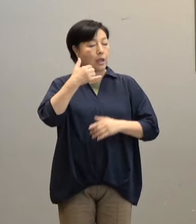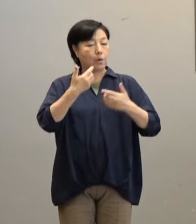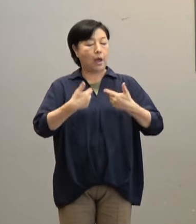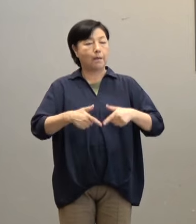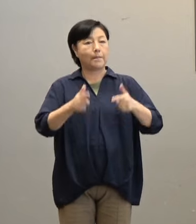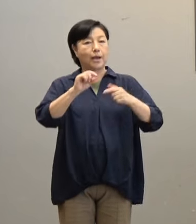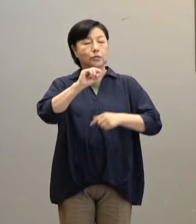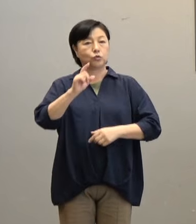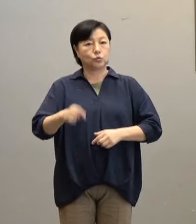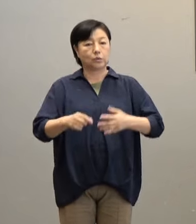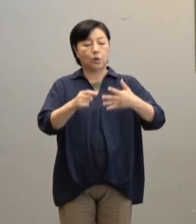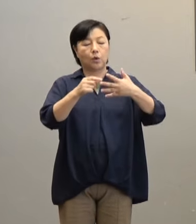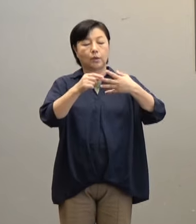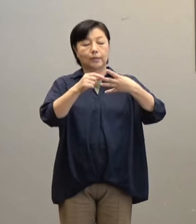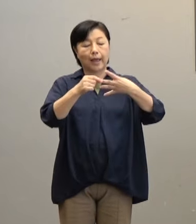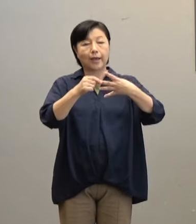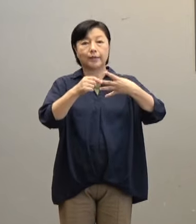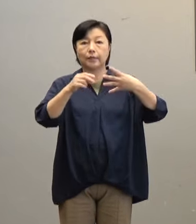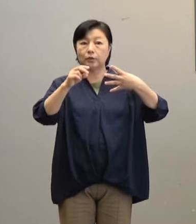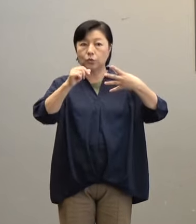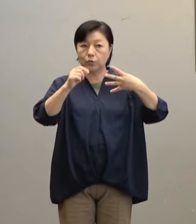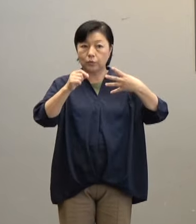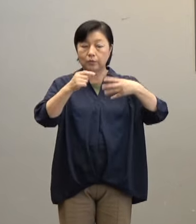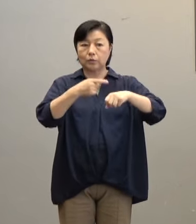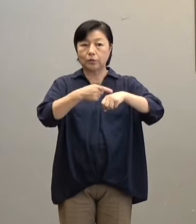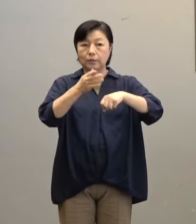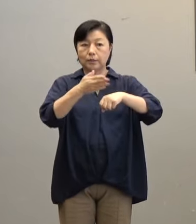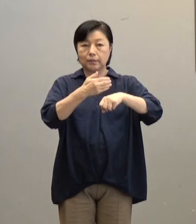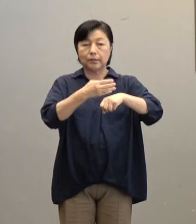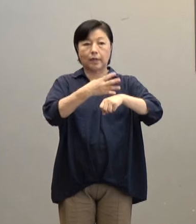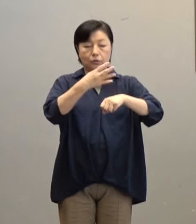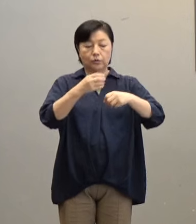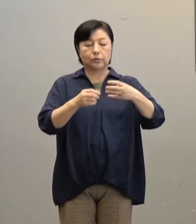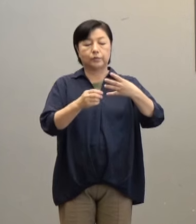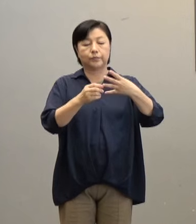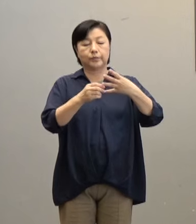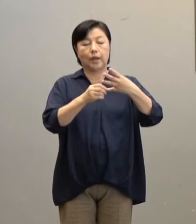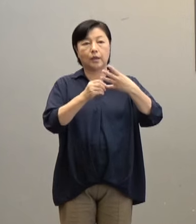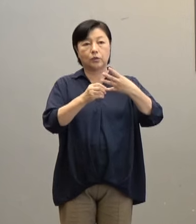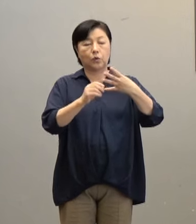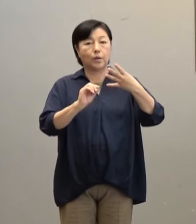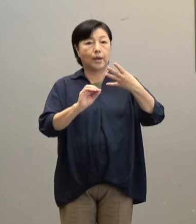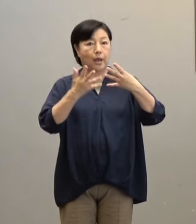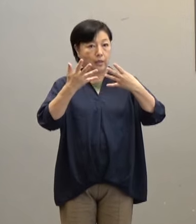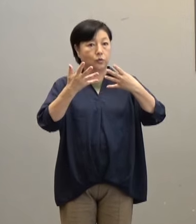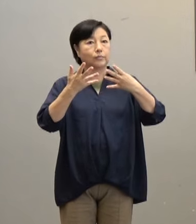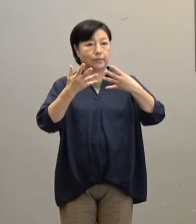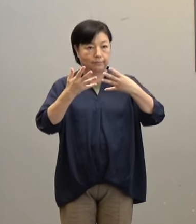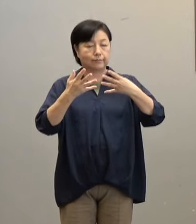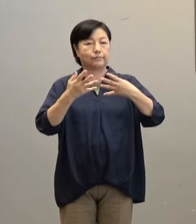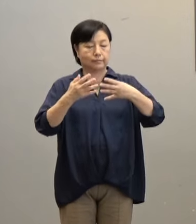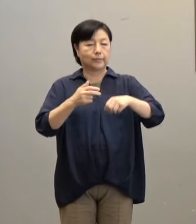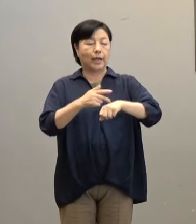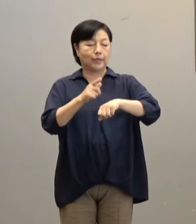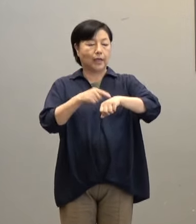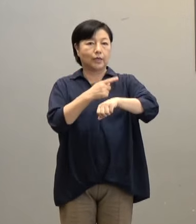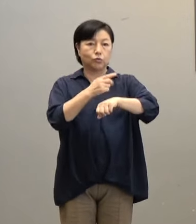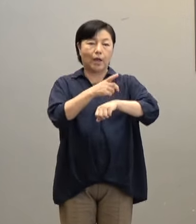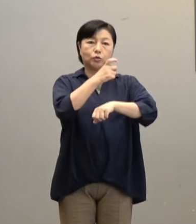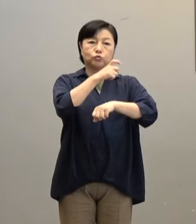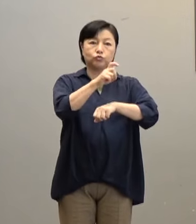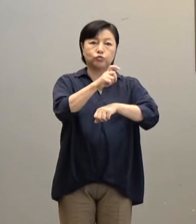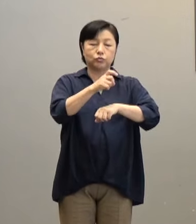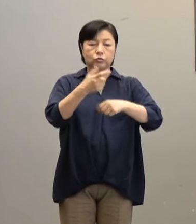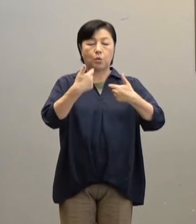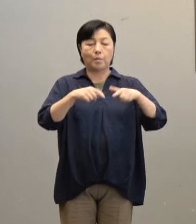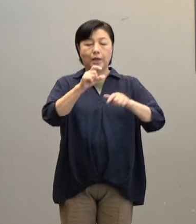月第2土曜日の13時から16時と第4火曜日の19時から22時の毎月2